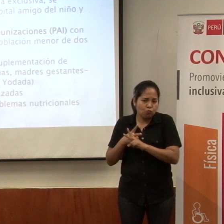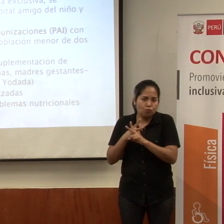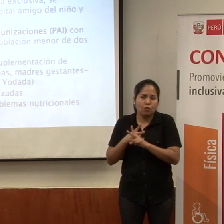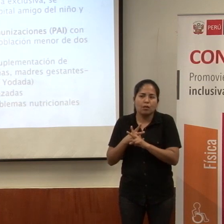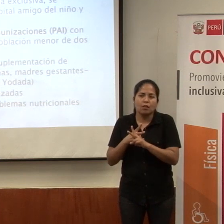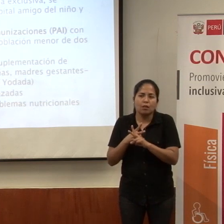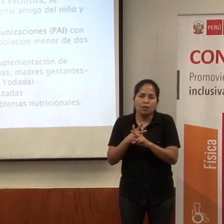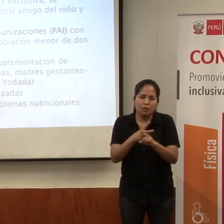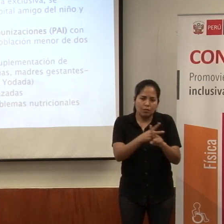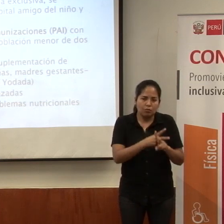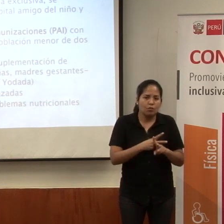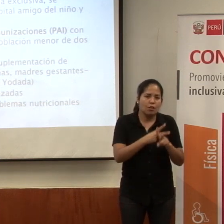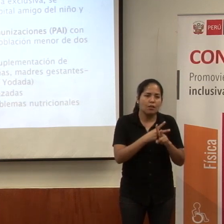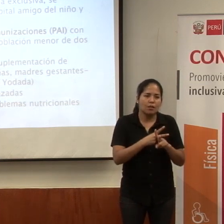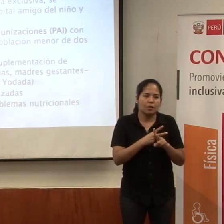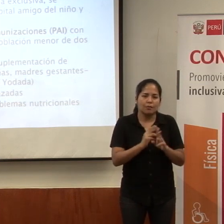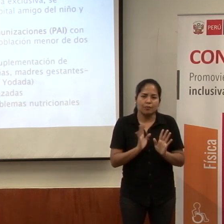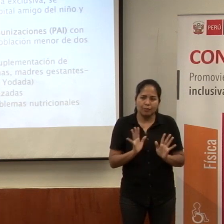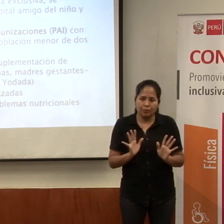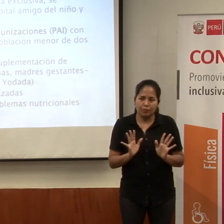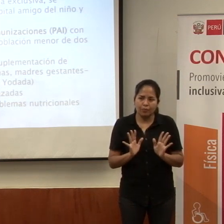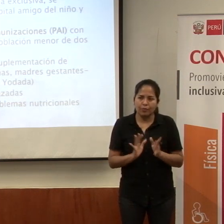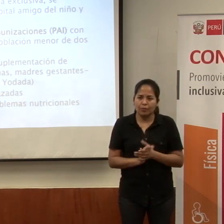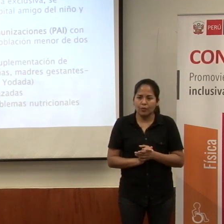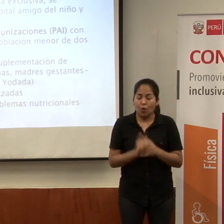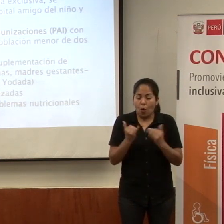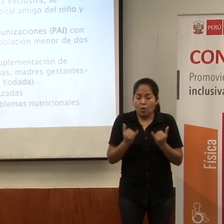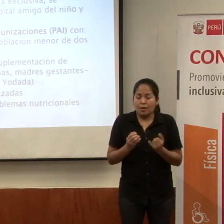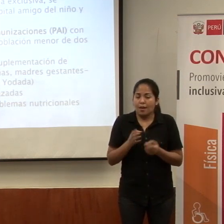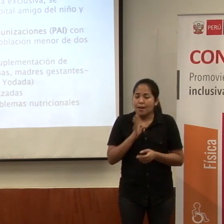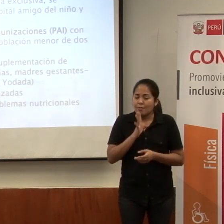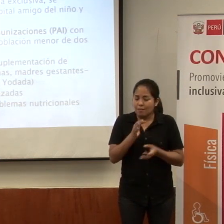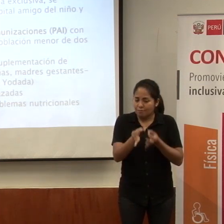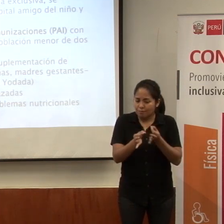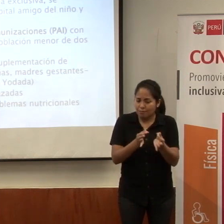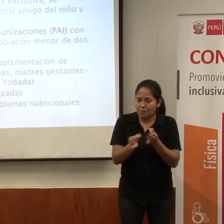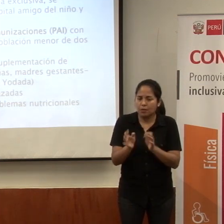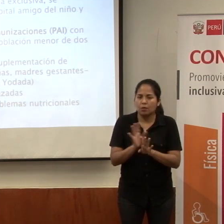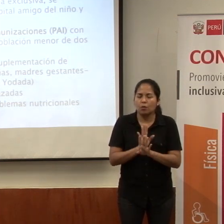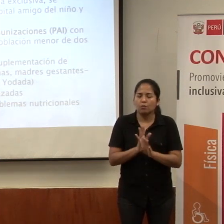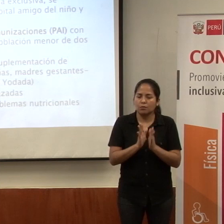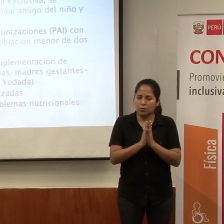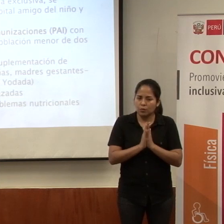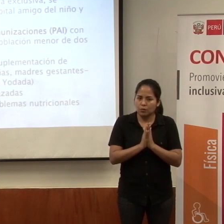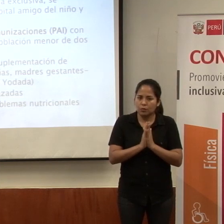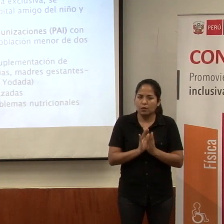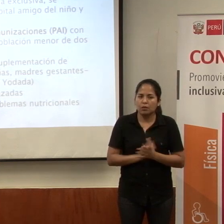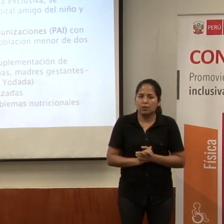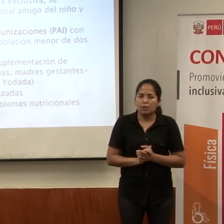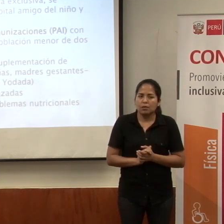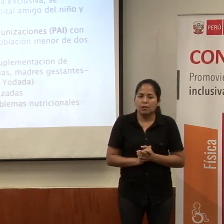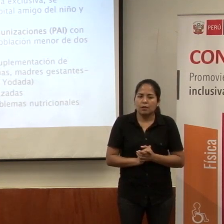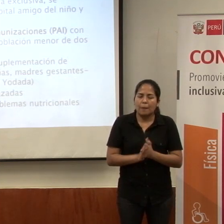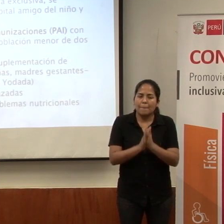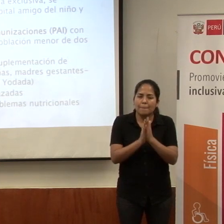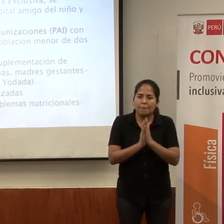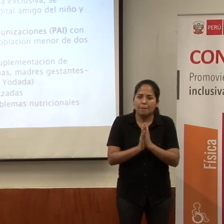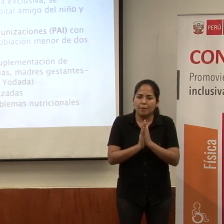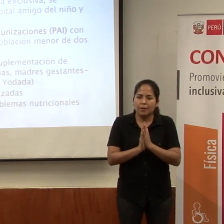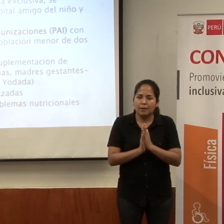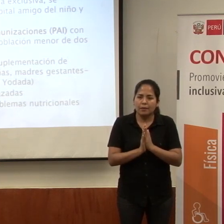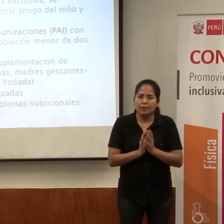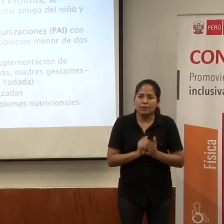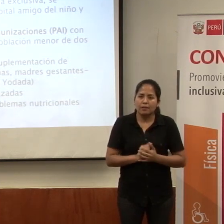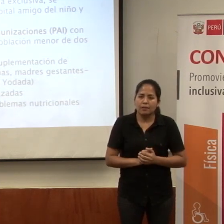ya, si quieren podemos tener no voy a hablar más de esto, pero lo único que puedo decirles, por favor, pedirles